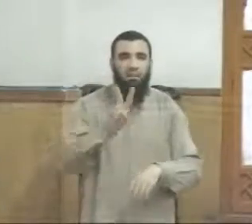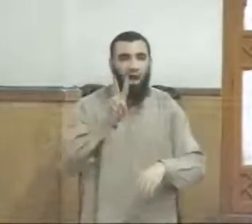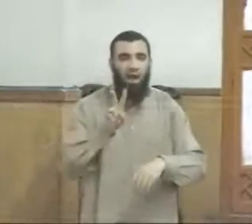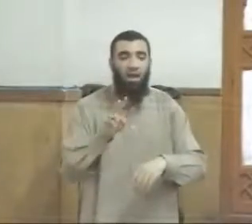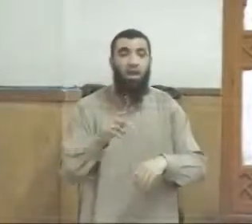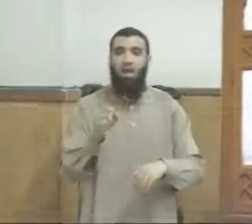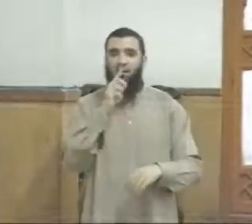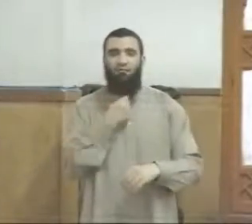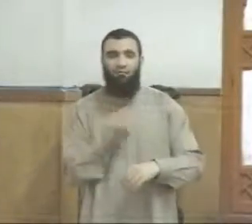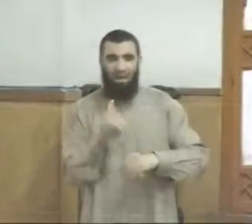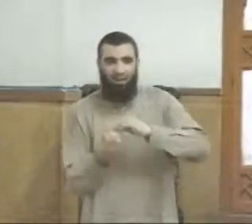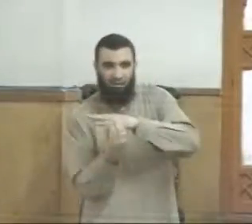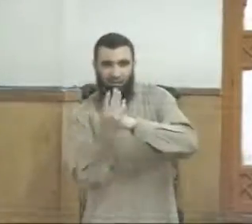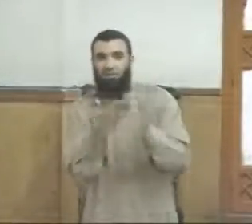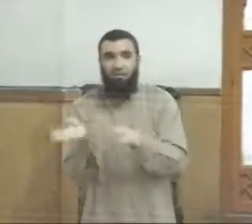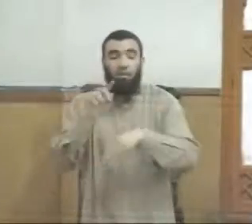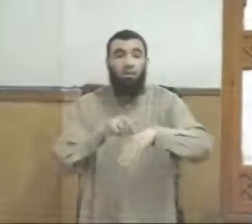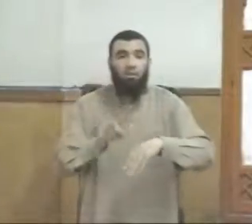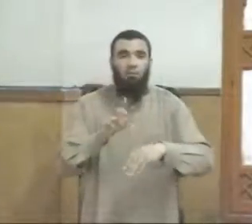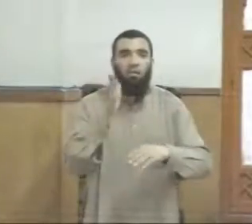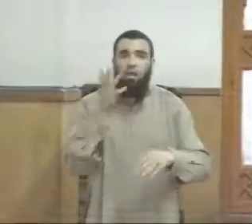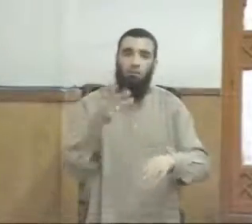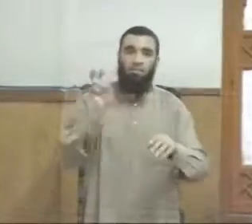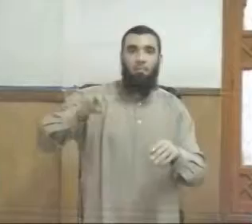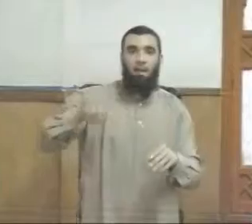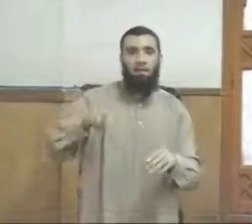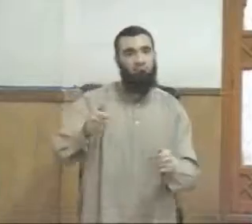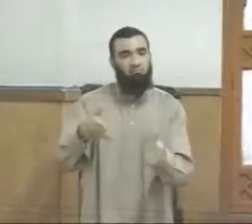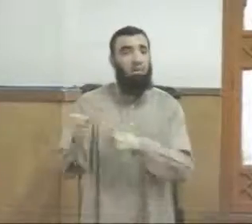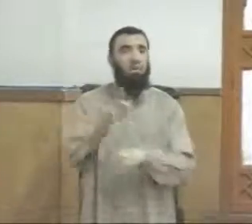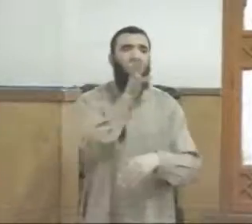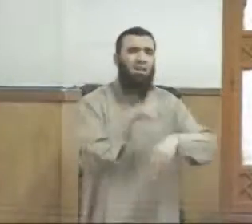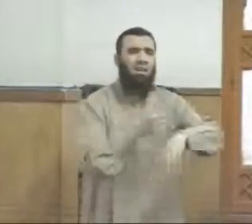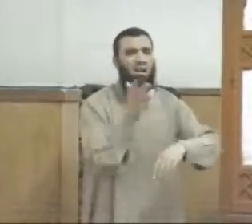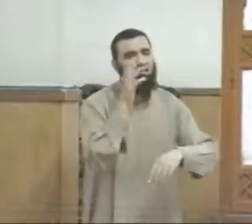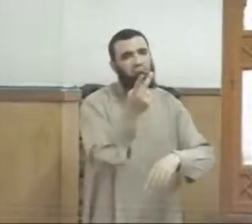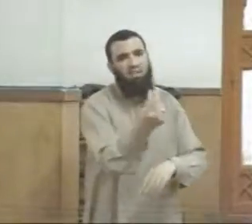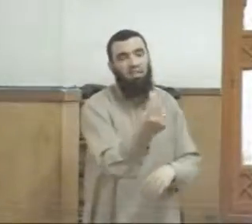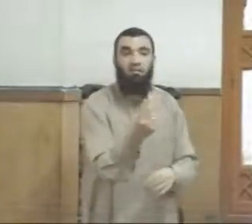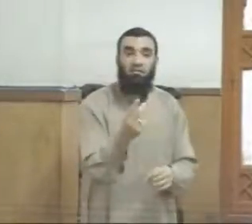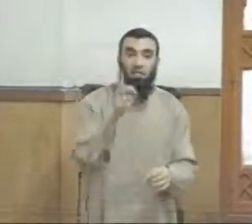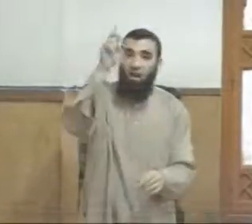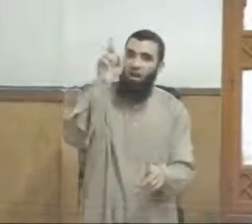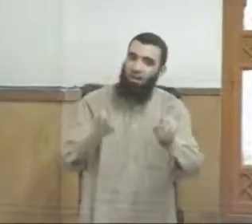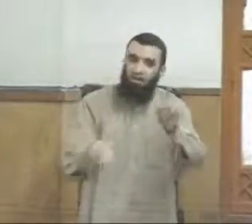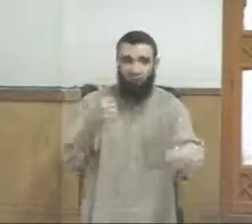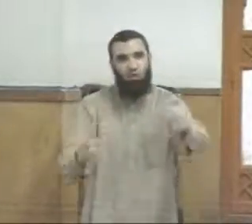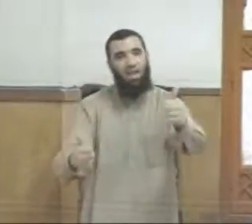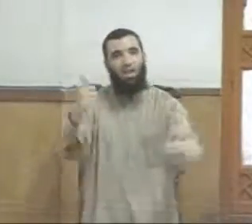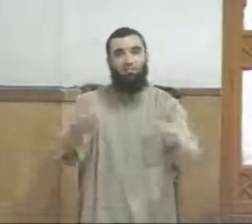أو مرضه فيصلي 2 ركعتين لا بأس. لمثل هذا فليفعل فليعمل